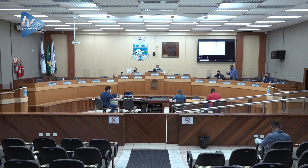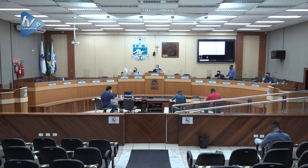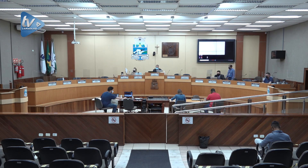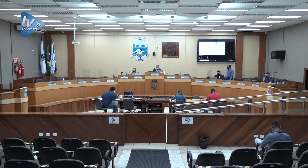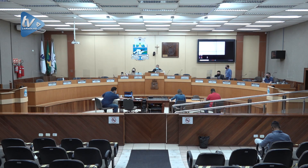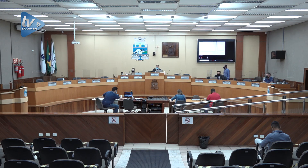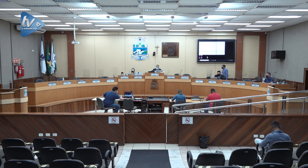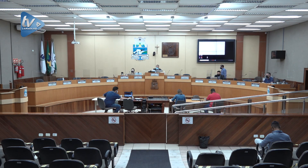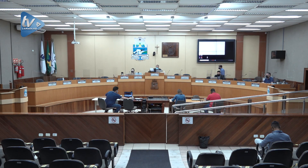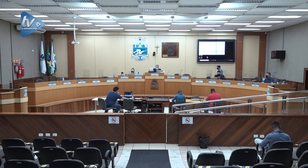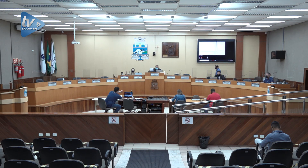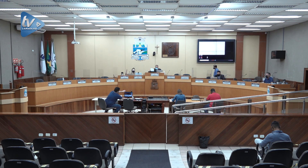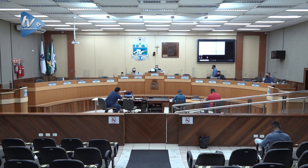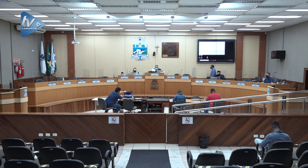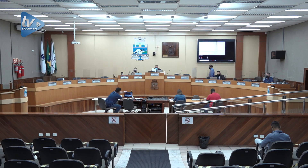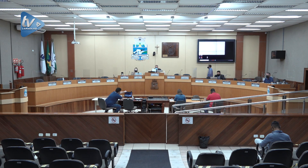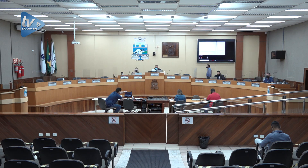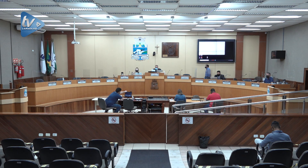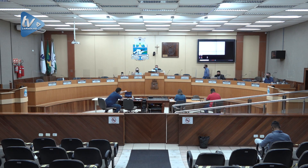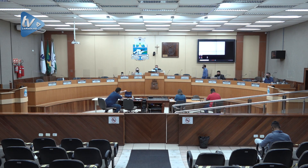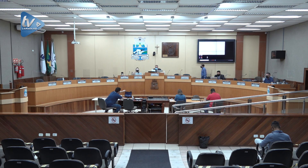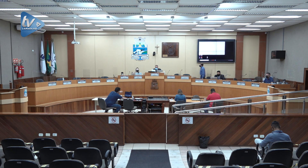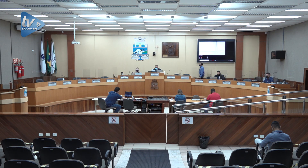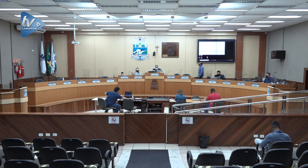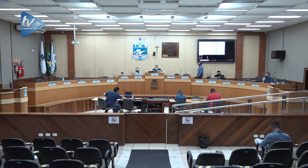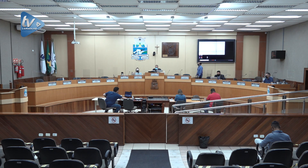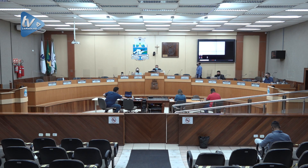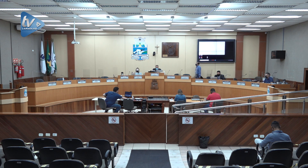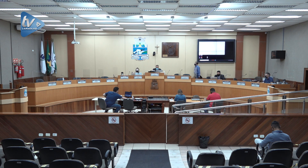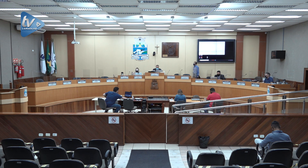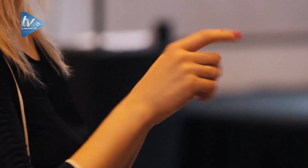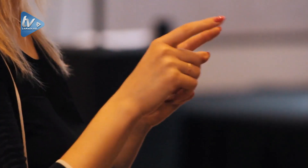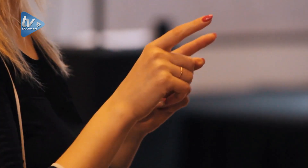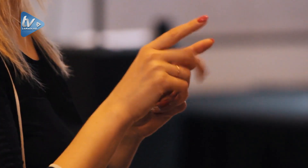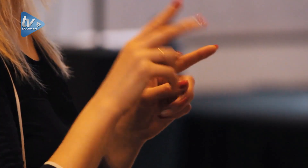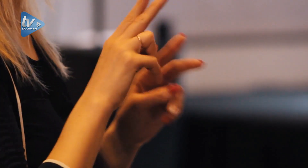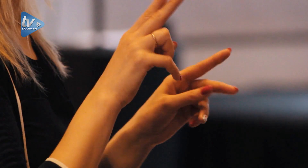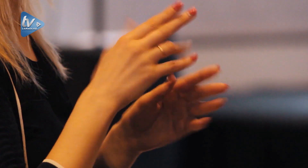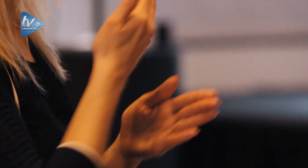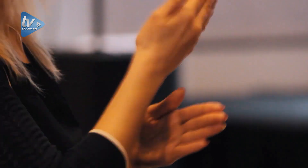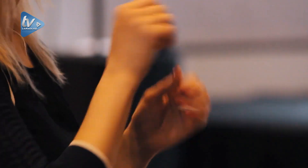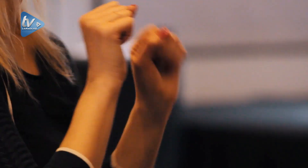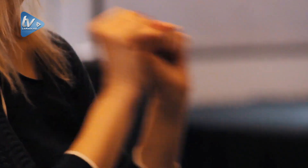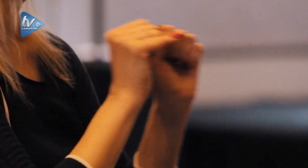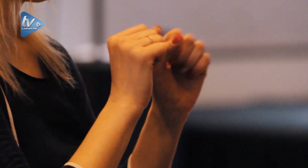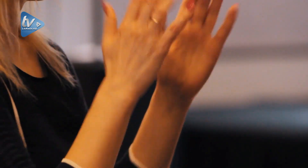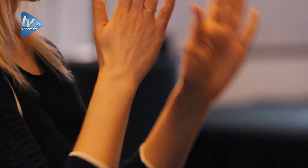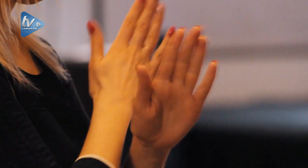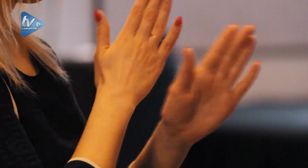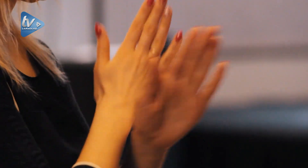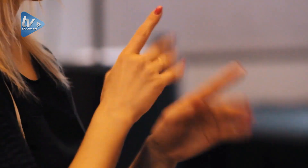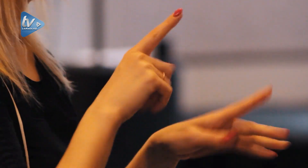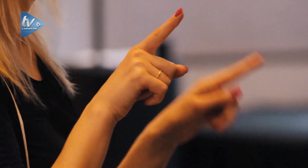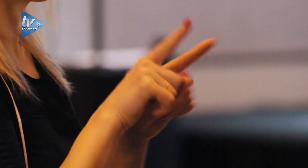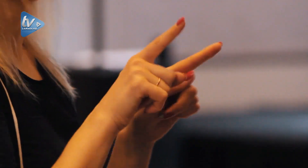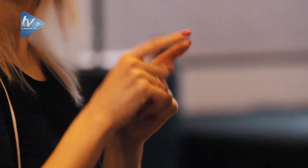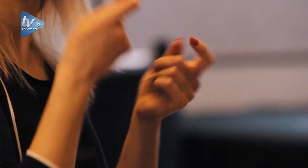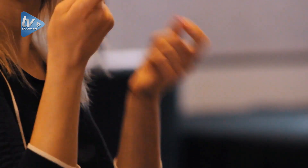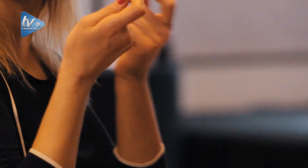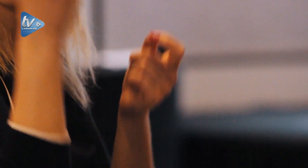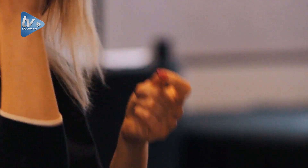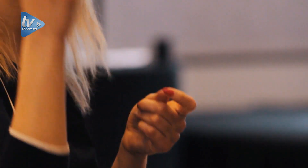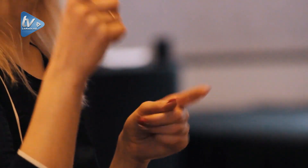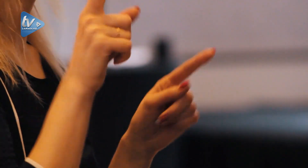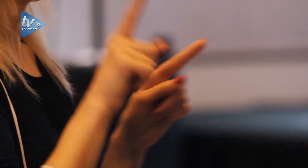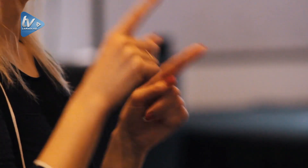Um requerimento aprovado no Legislativo cobra informações do Executivo sobre a atuação nas repartições públicas de intérprete de